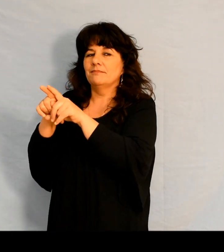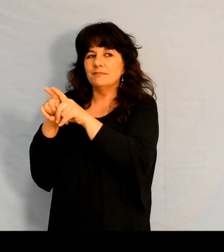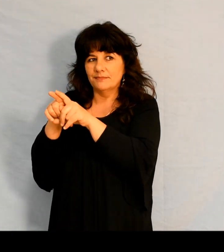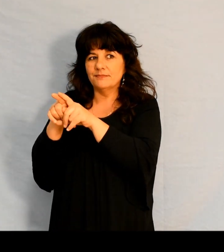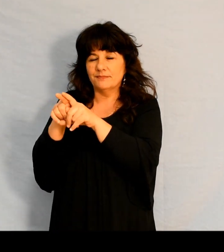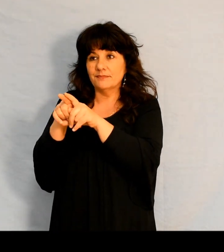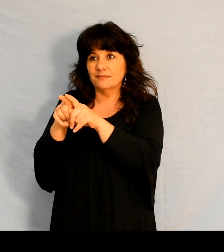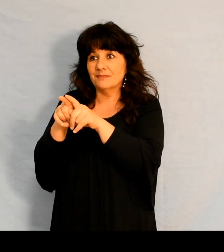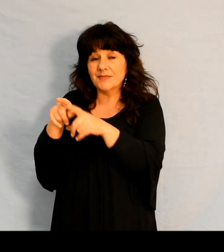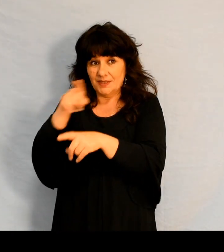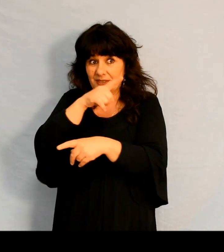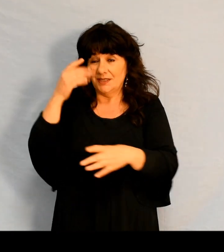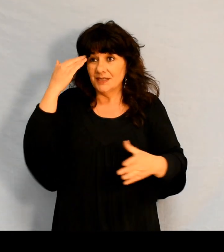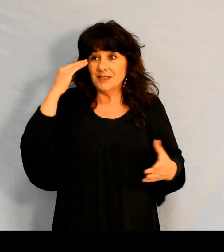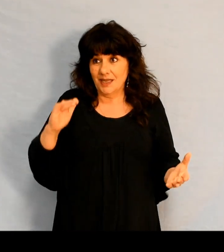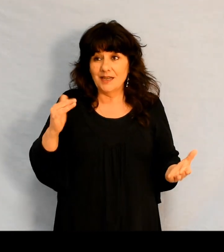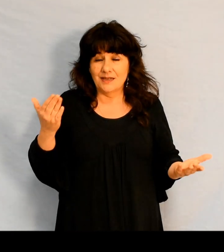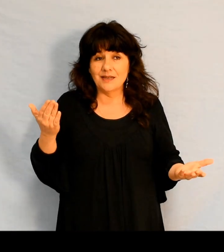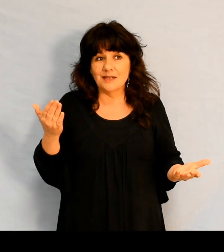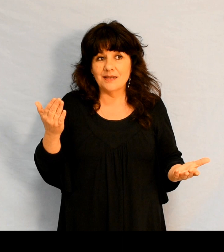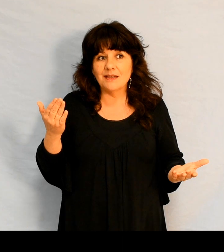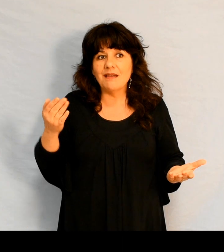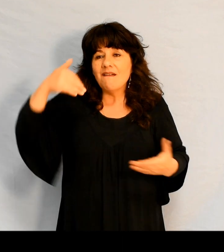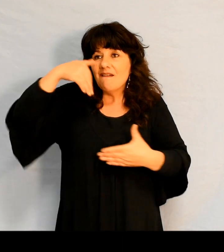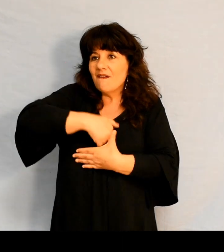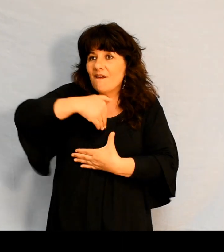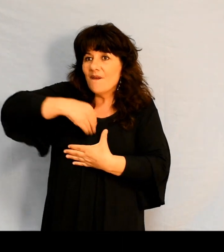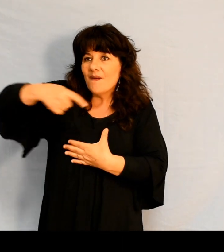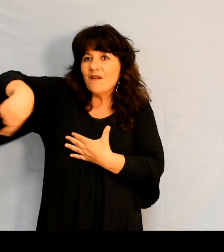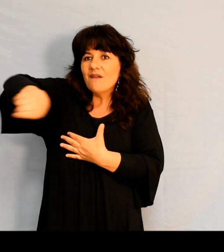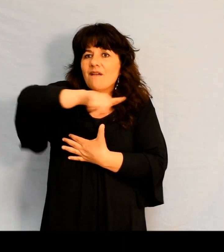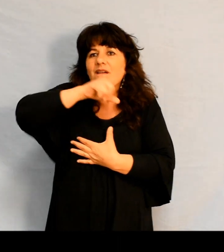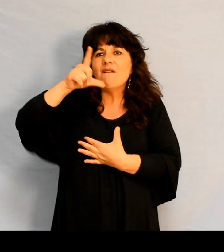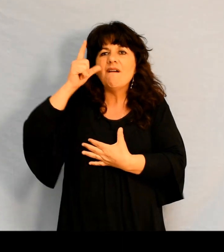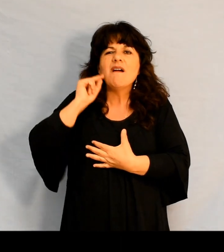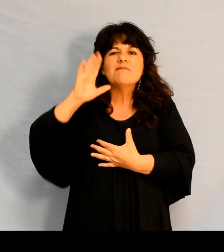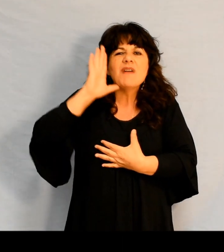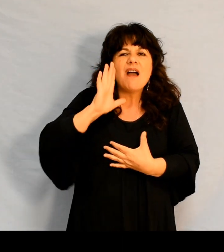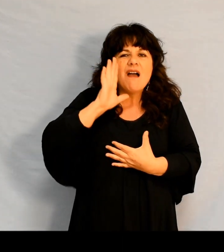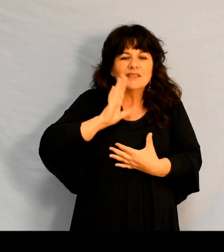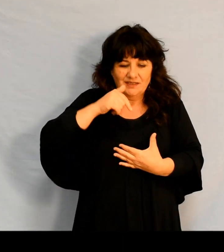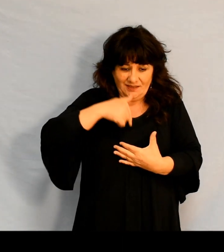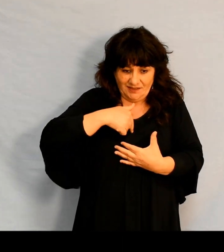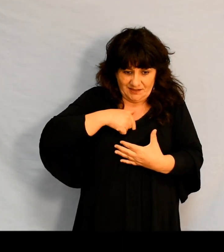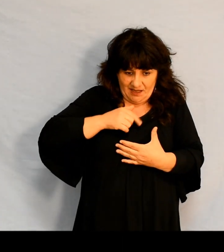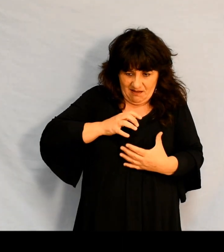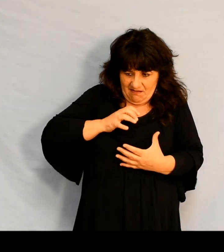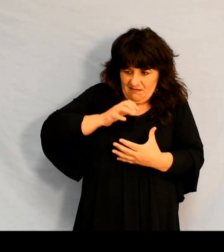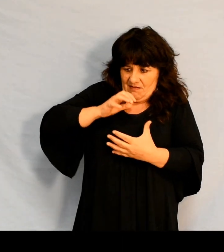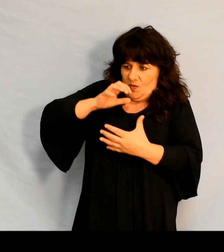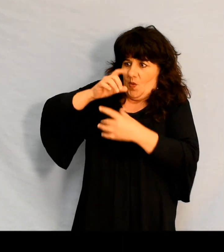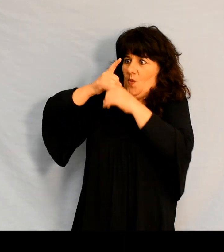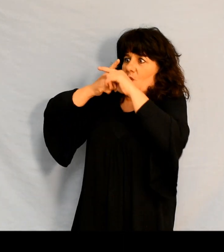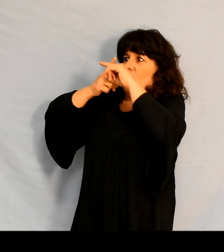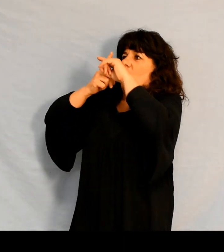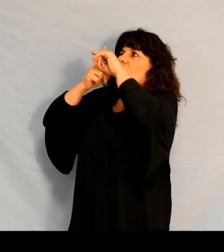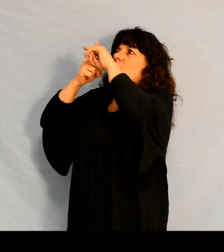Nous le savons, l'homme ancien qui est en nous a été fixé à la croix avec lui pour que le corps du